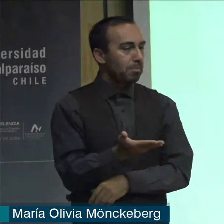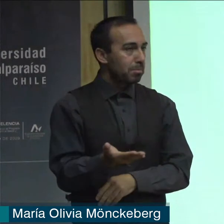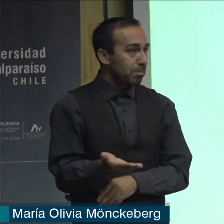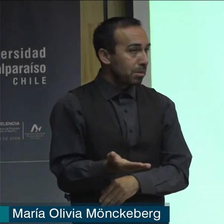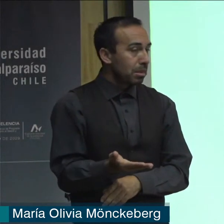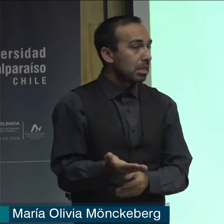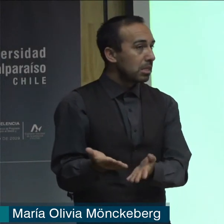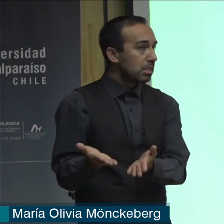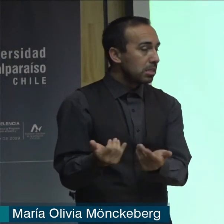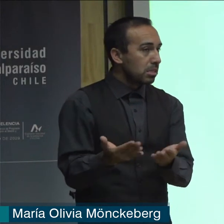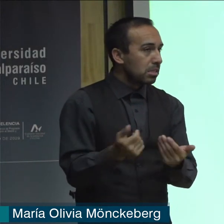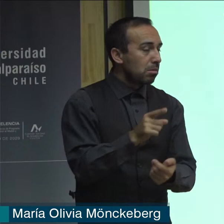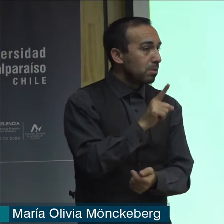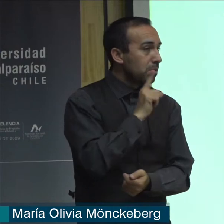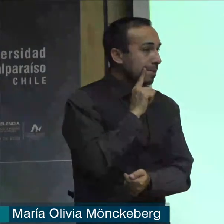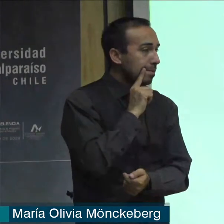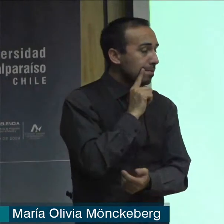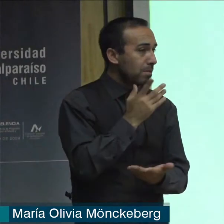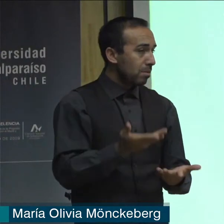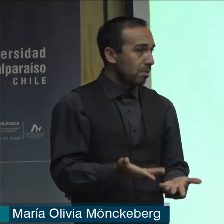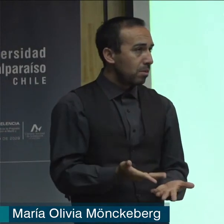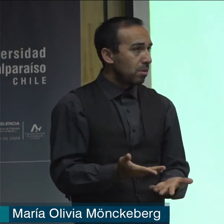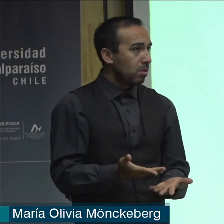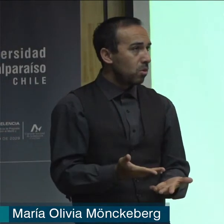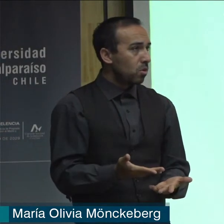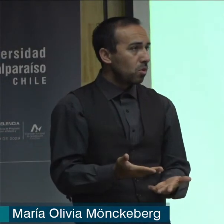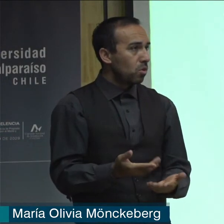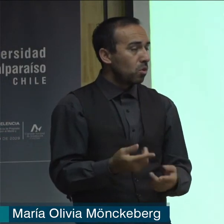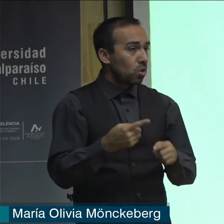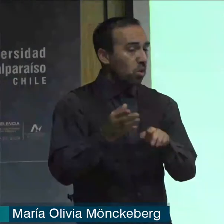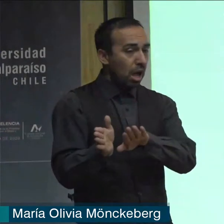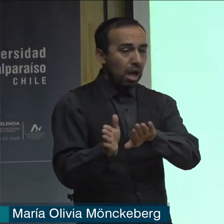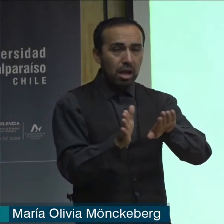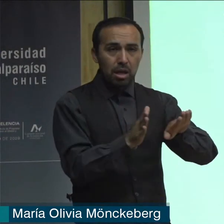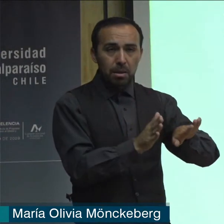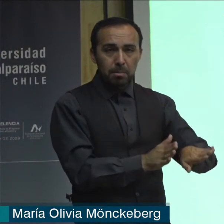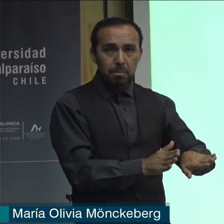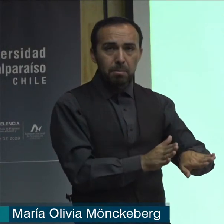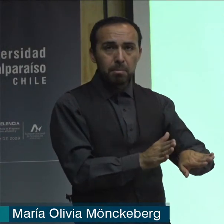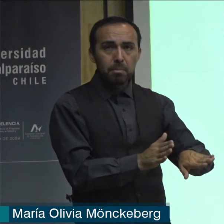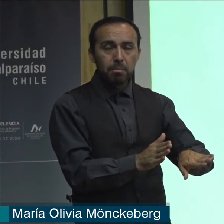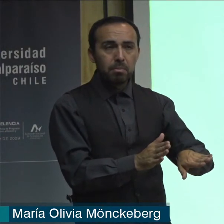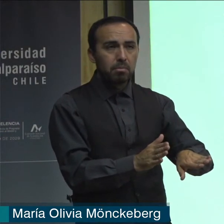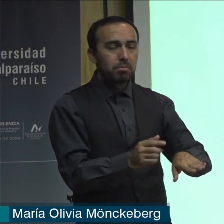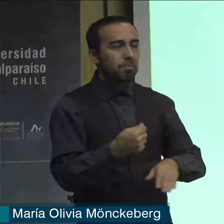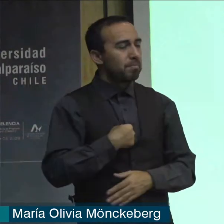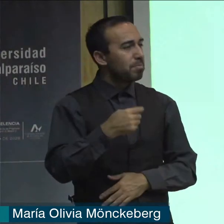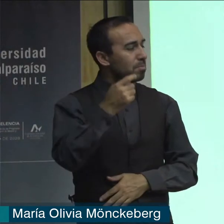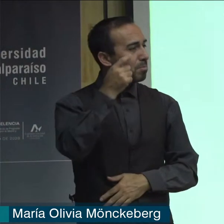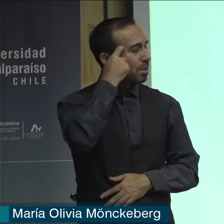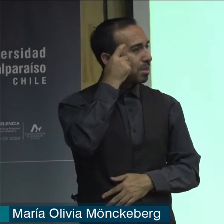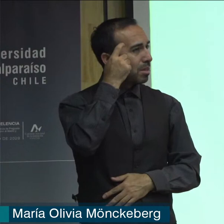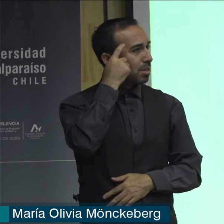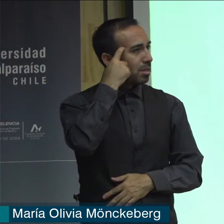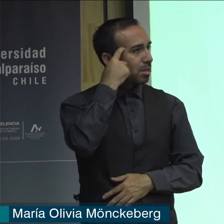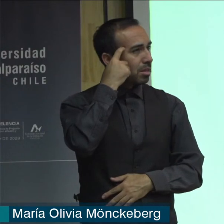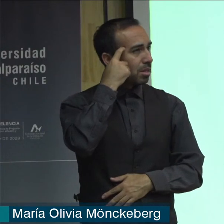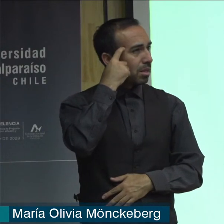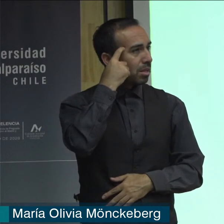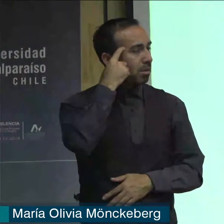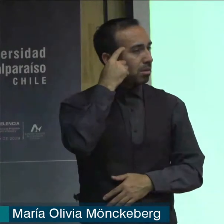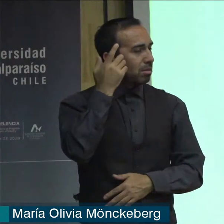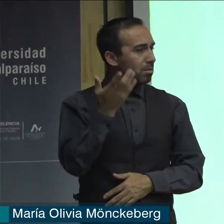yo yo ahí uno con otra parte de mis inquietudes que tú que tengo desde